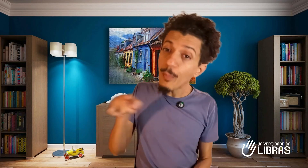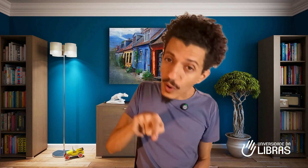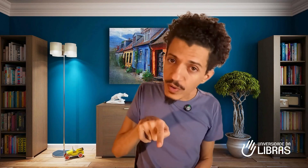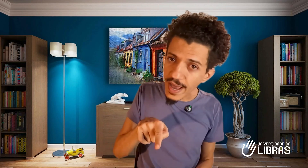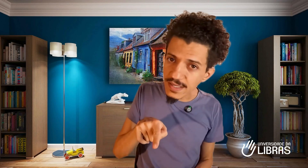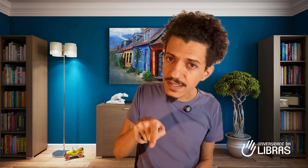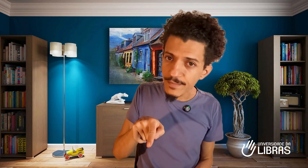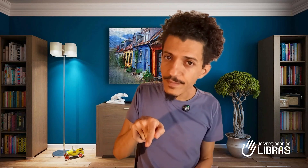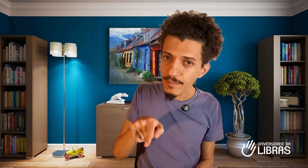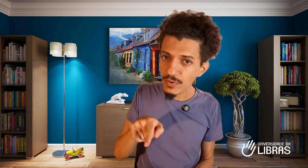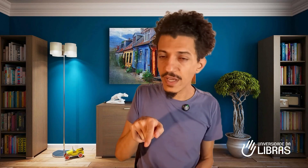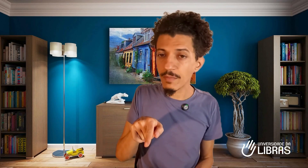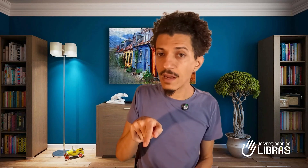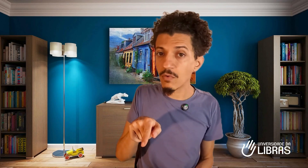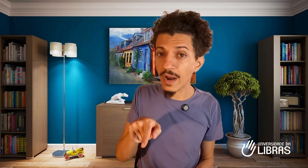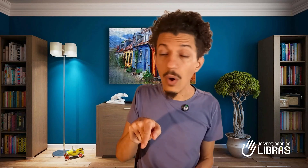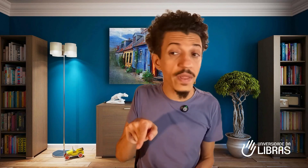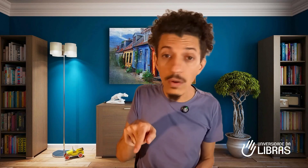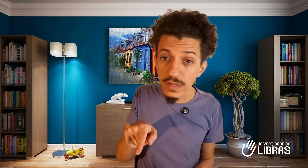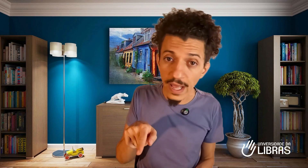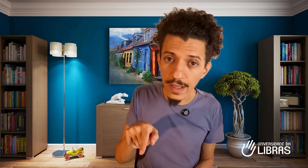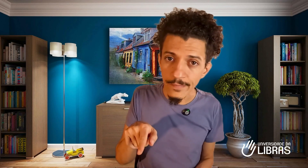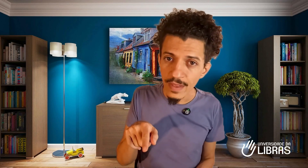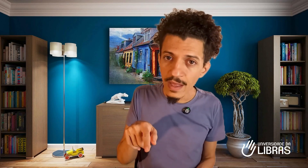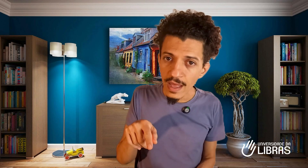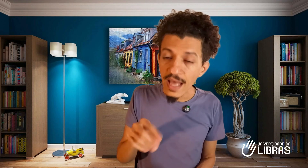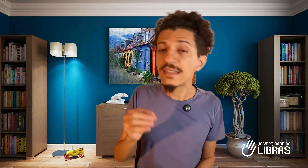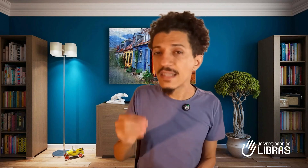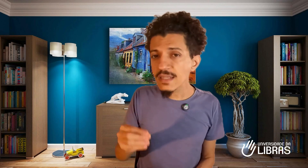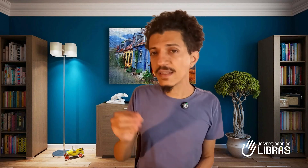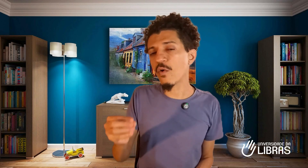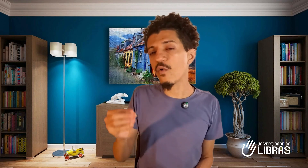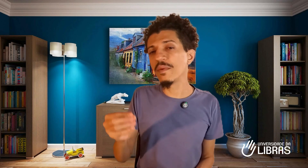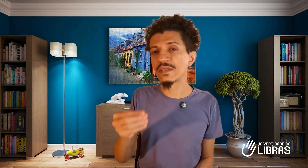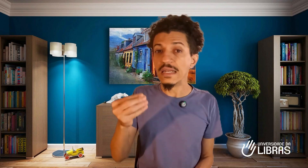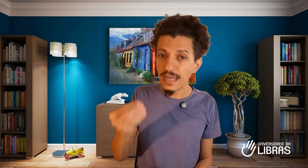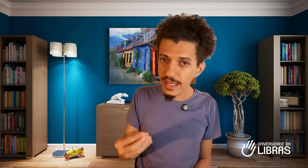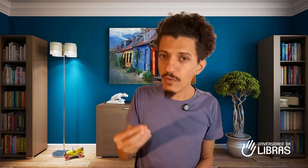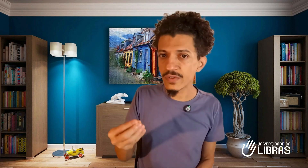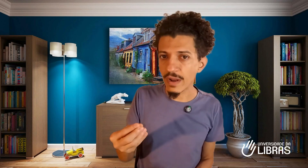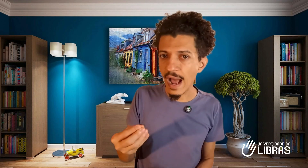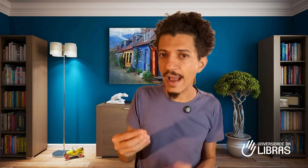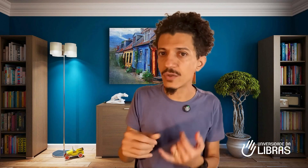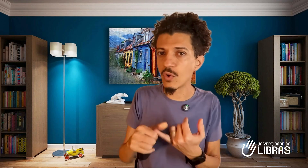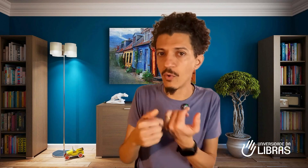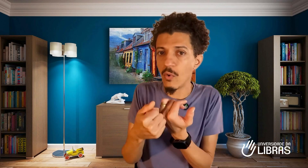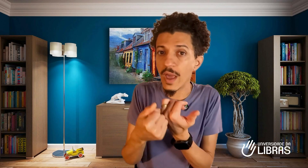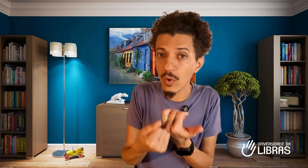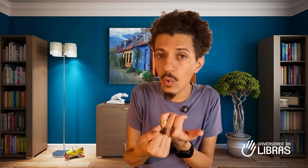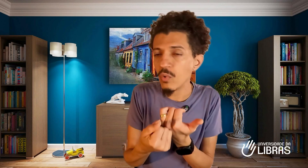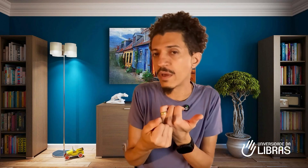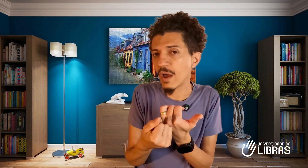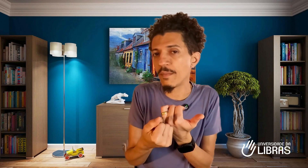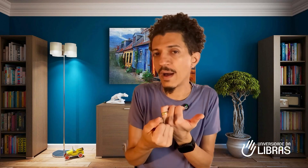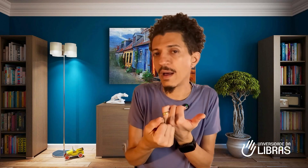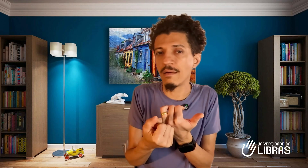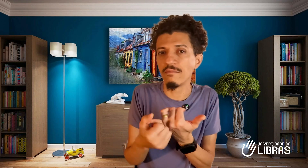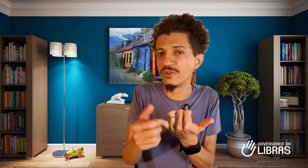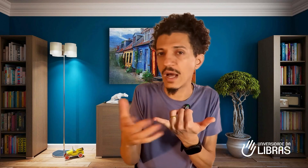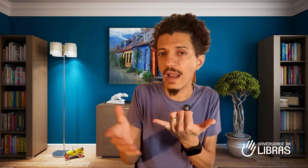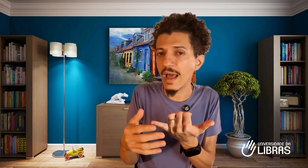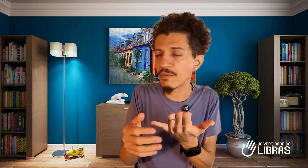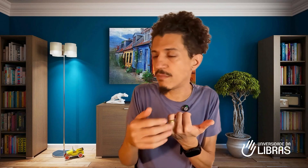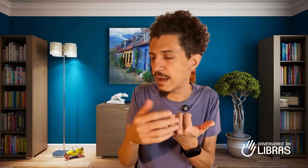o português, por ser uma língua oral, não tem. Existem algumas línguas orais, como o Hangul, que é